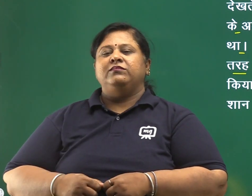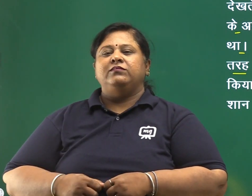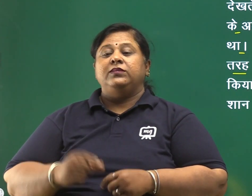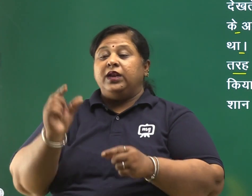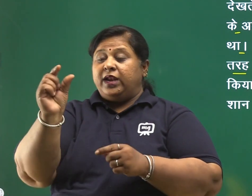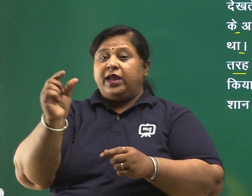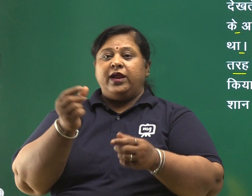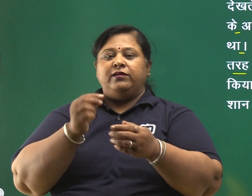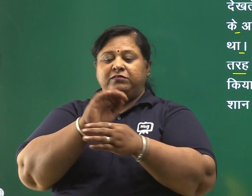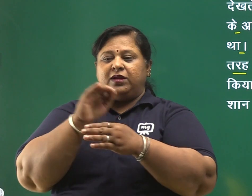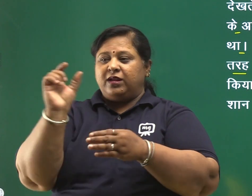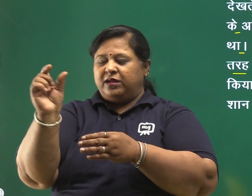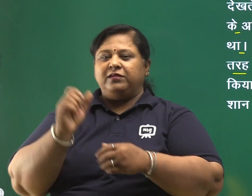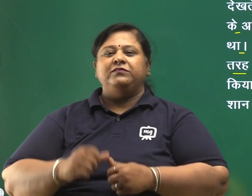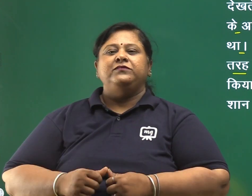टिकट